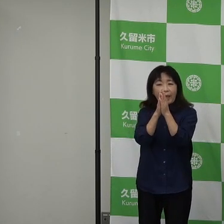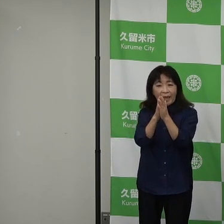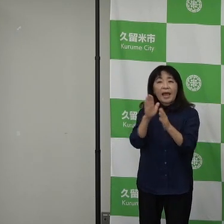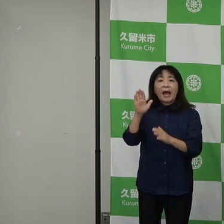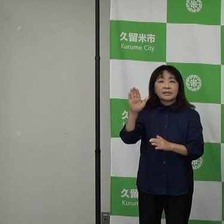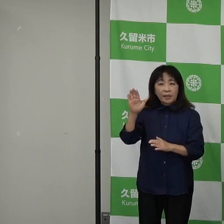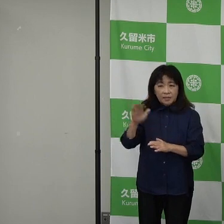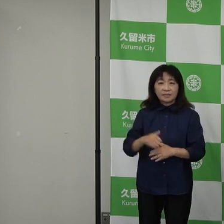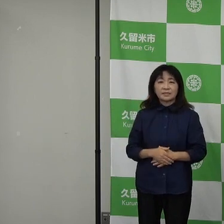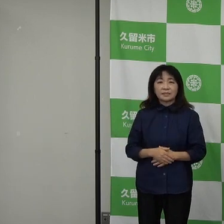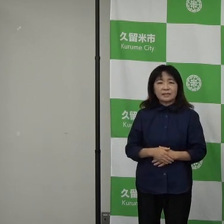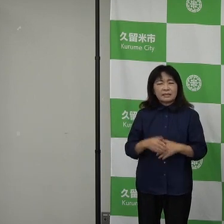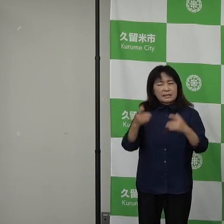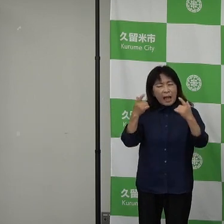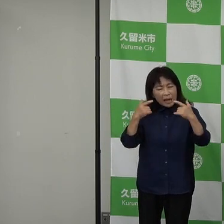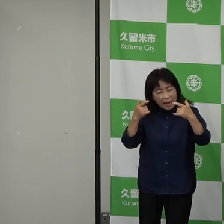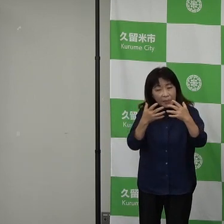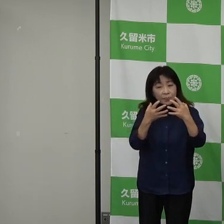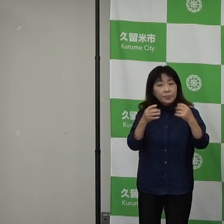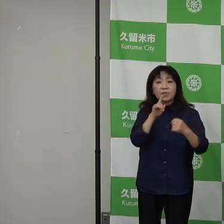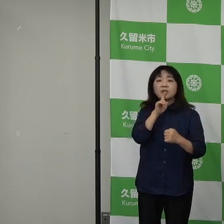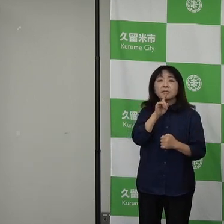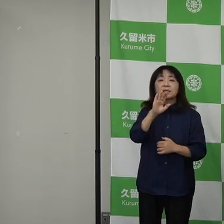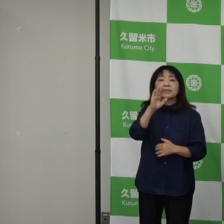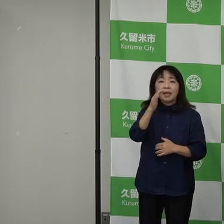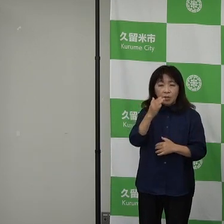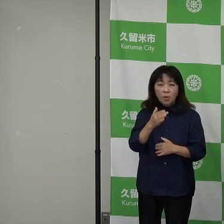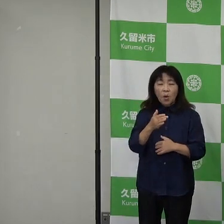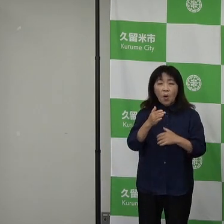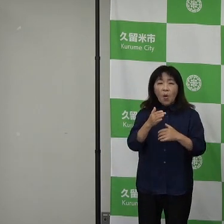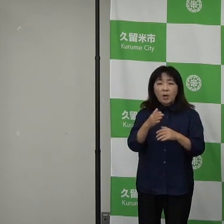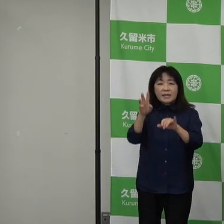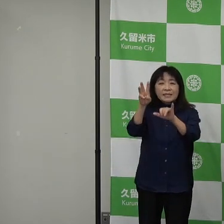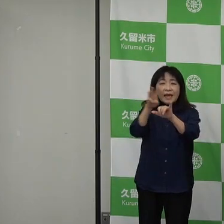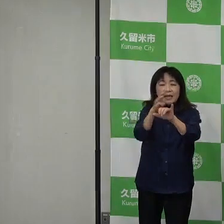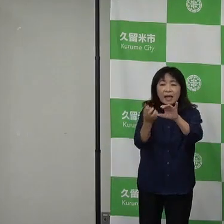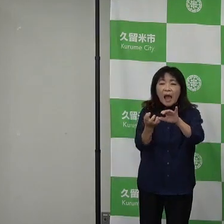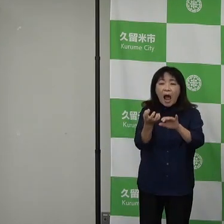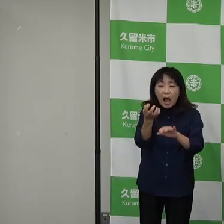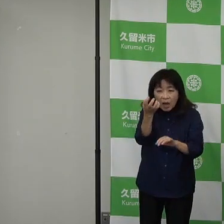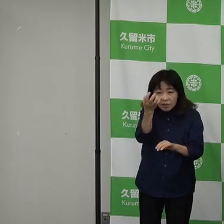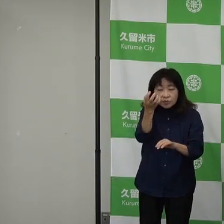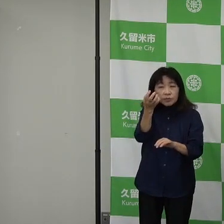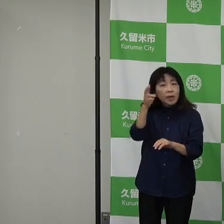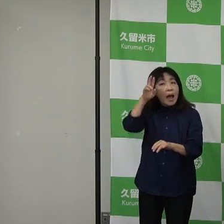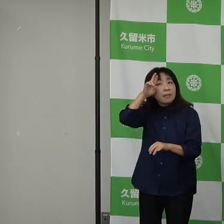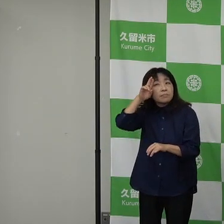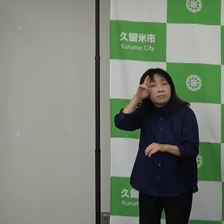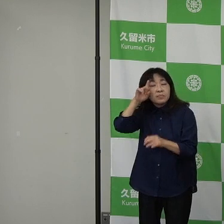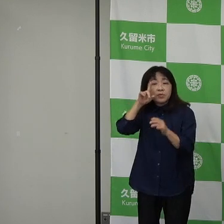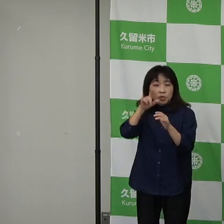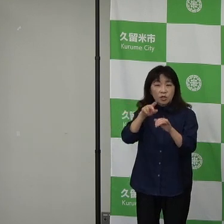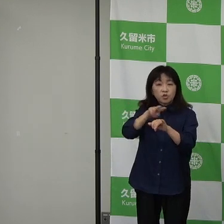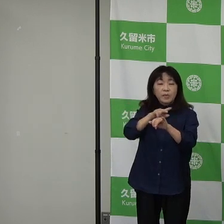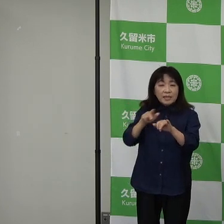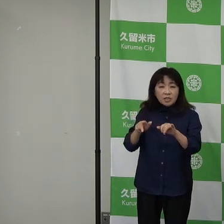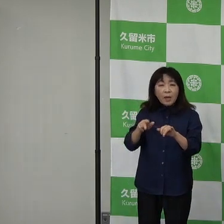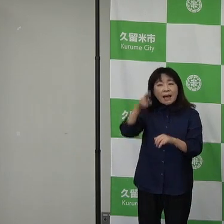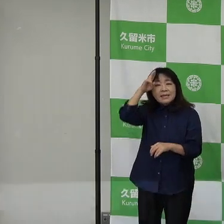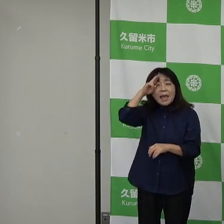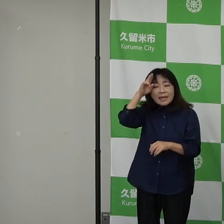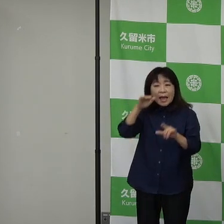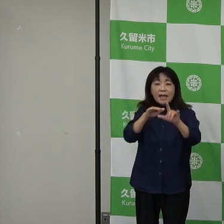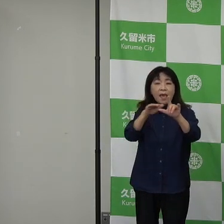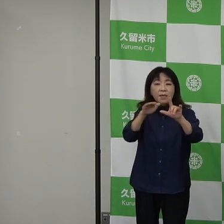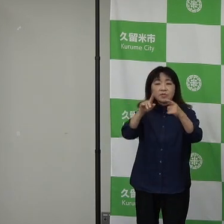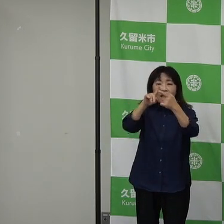ります。もう何度も申し上げましたが、災害発生の恐れがあるときに、久留米市は警戒レベルに